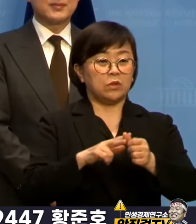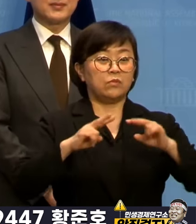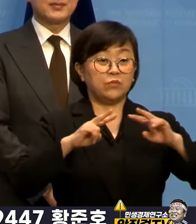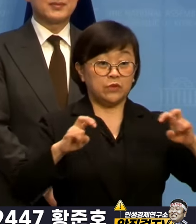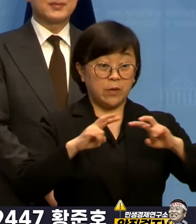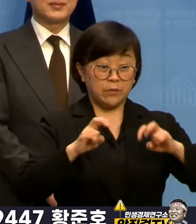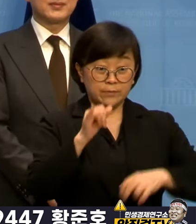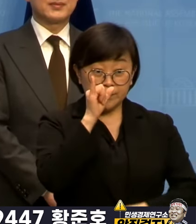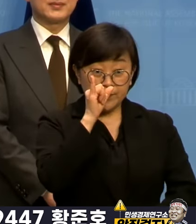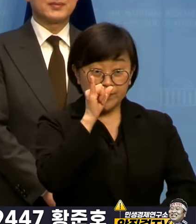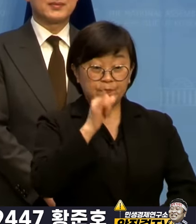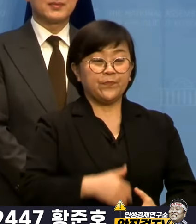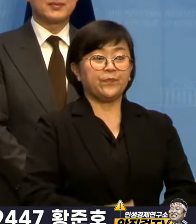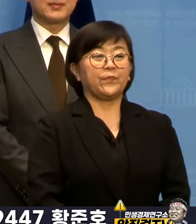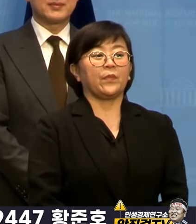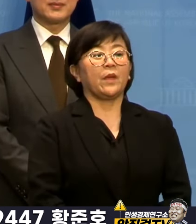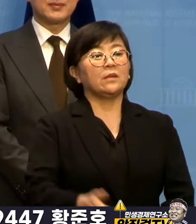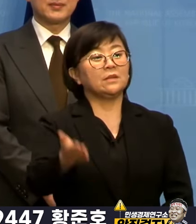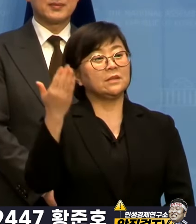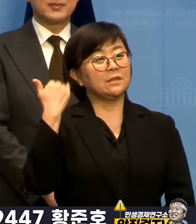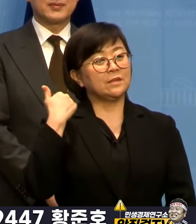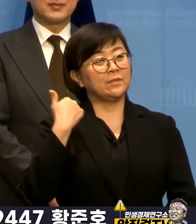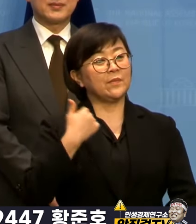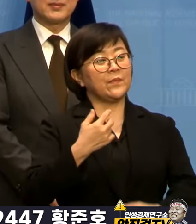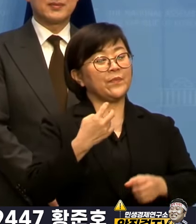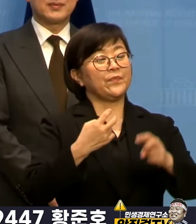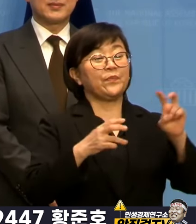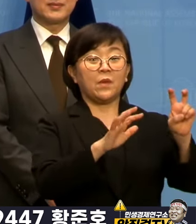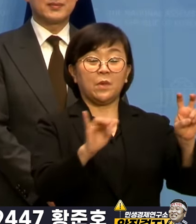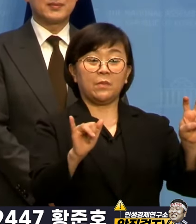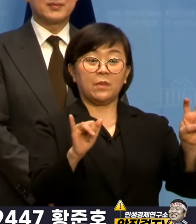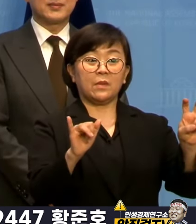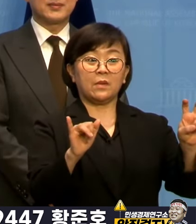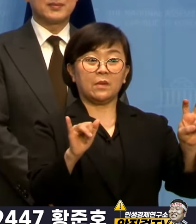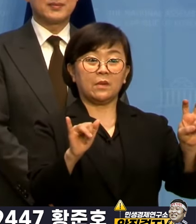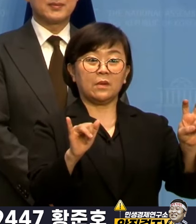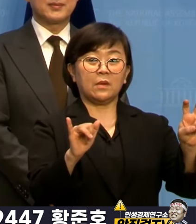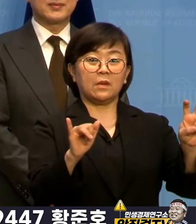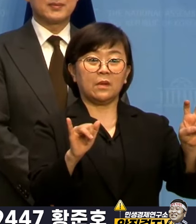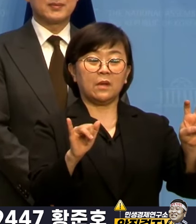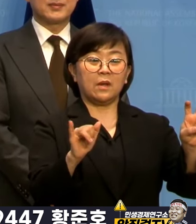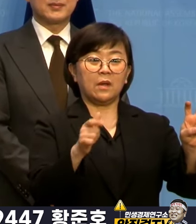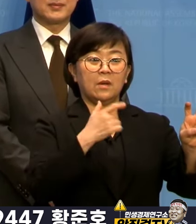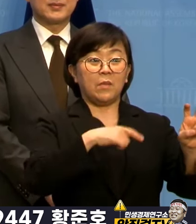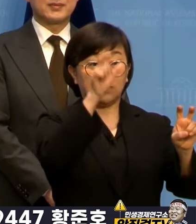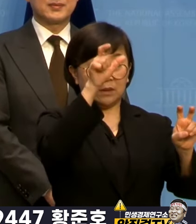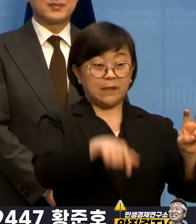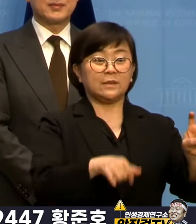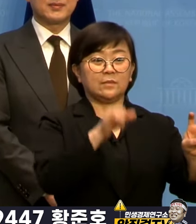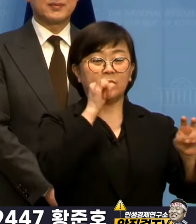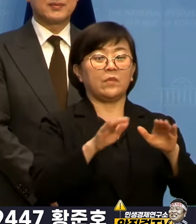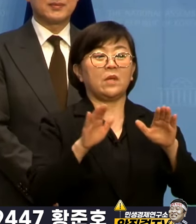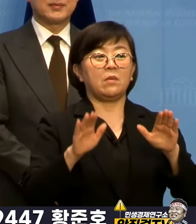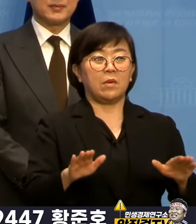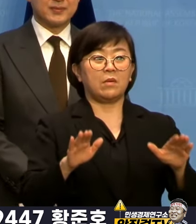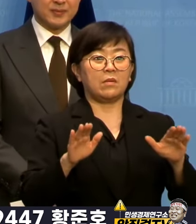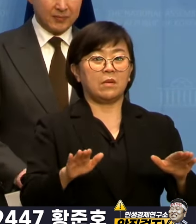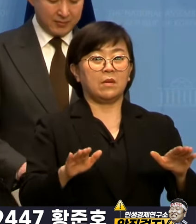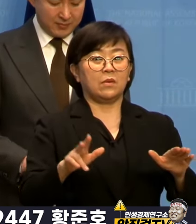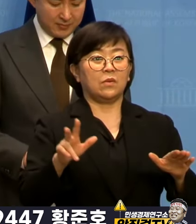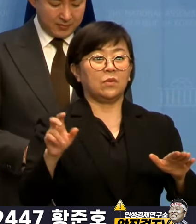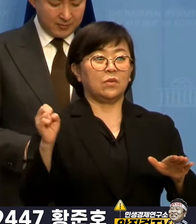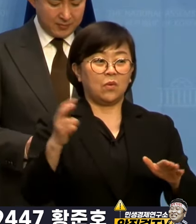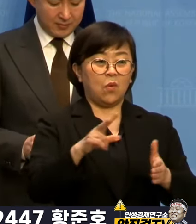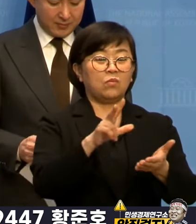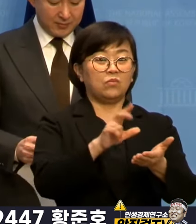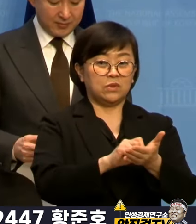분석을 해보면 지난번에도 20명의 치하교구 명단을 발표했는데 이어서 또 문제가